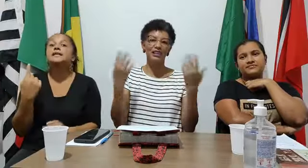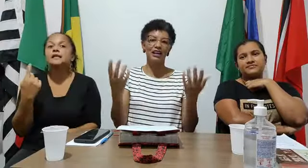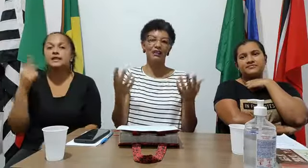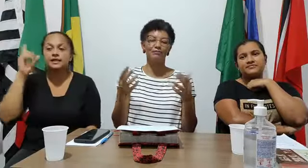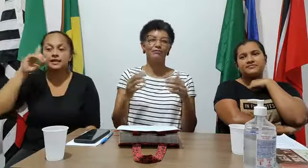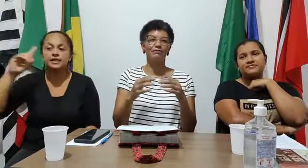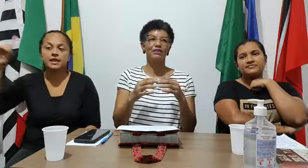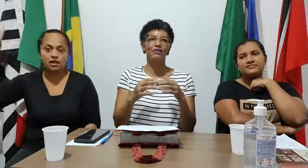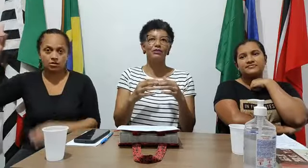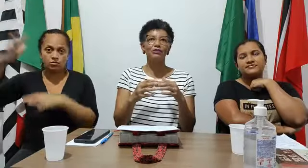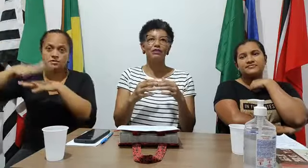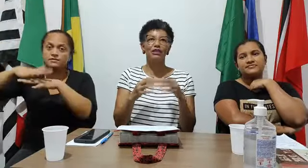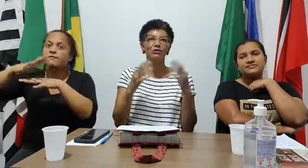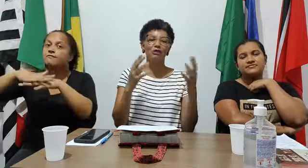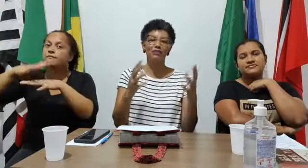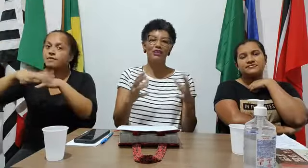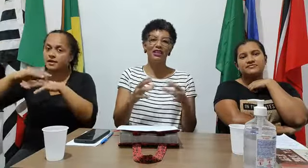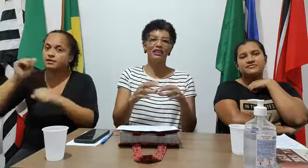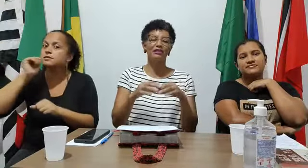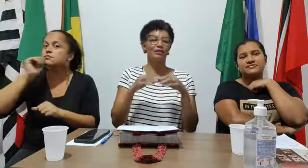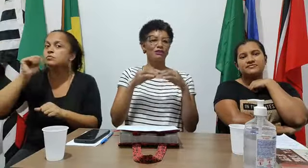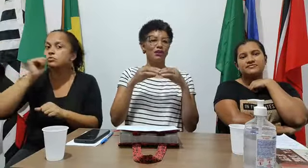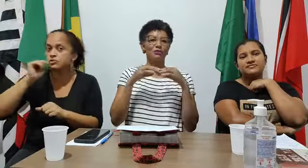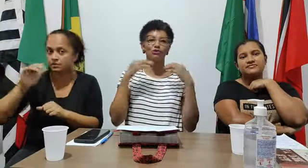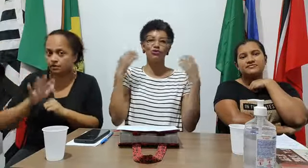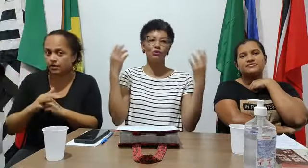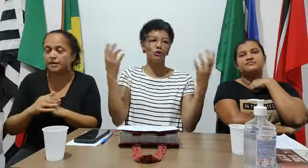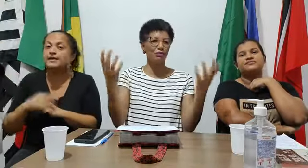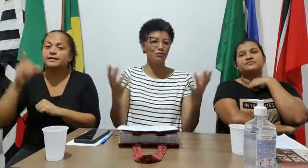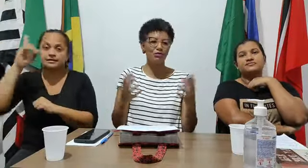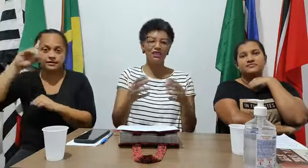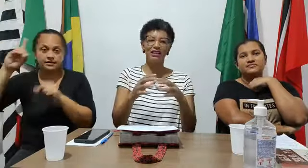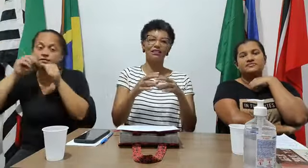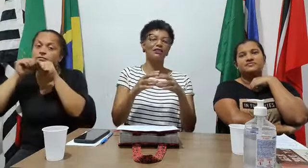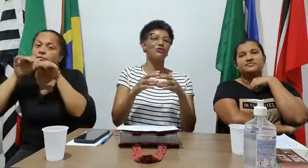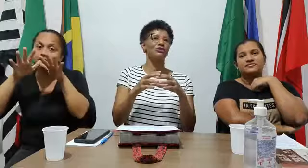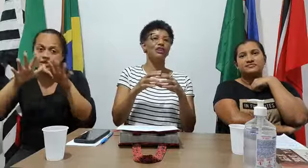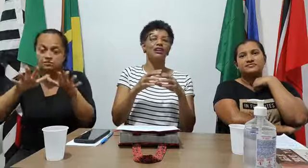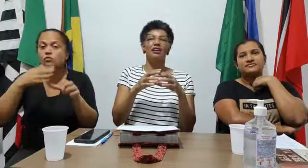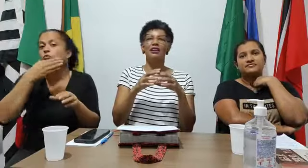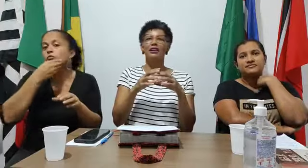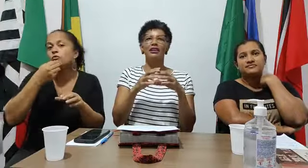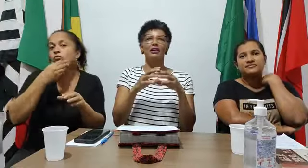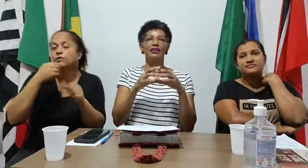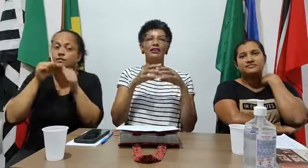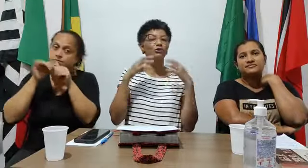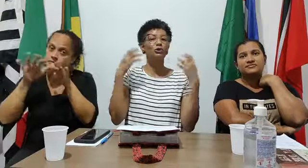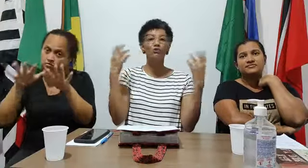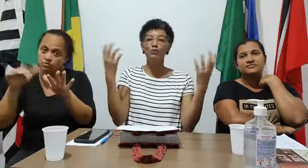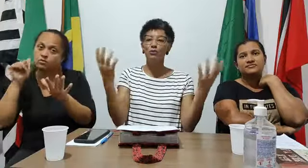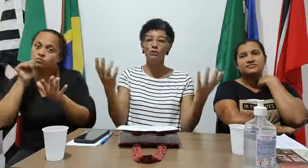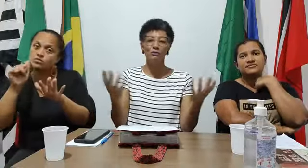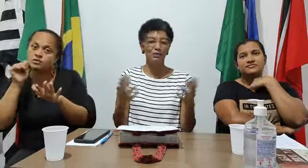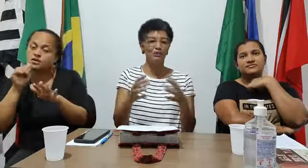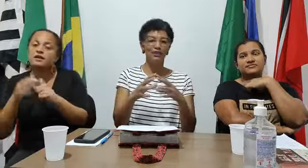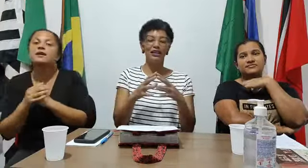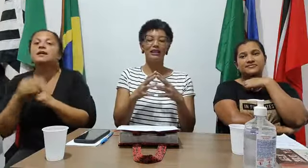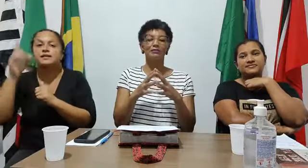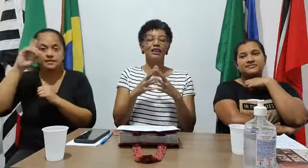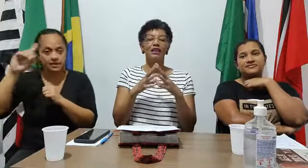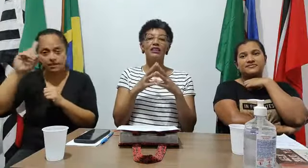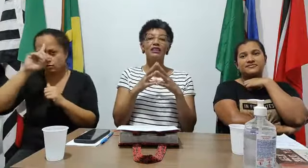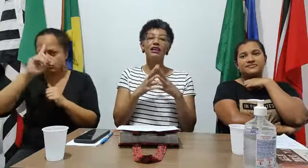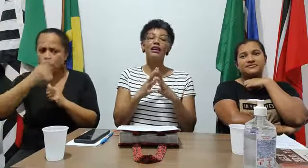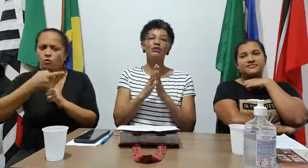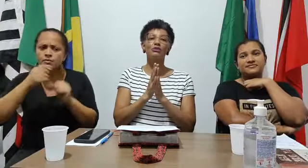nos criar, Deus criou a mulher, Deus abençoou homem e mulher, Deus deu domínio para o homem e para a